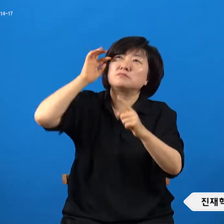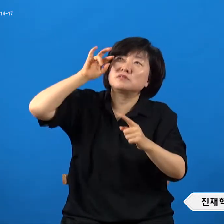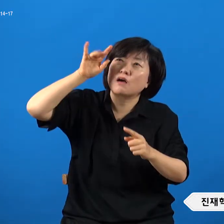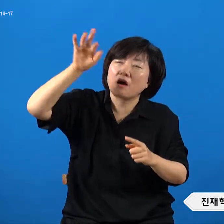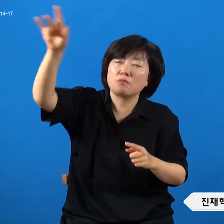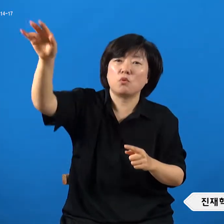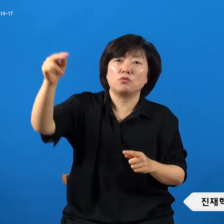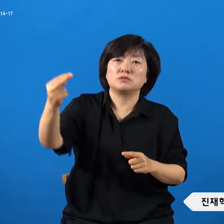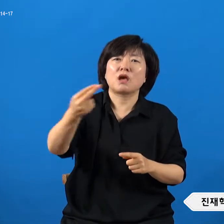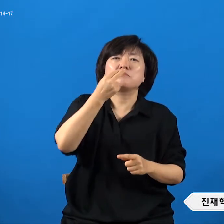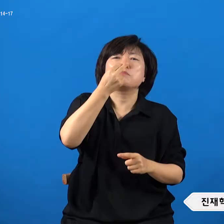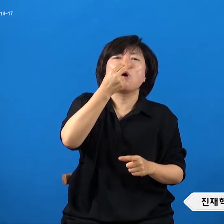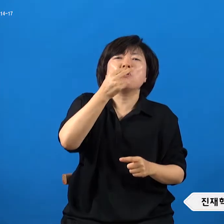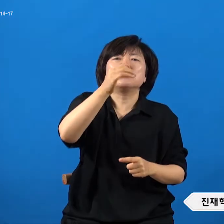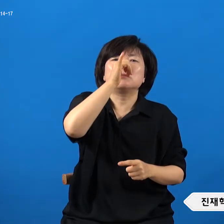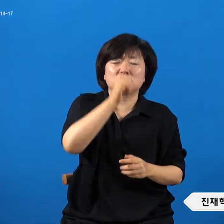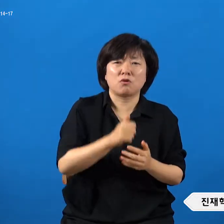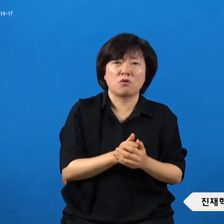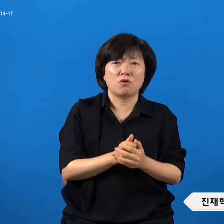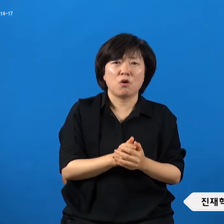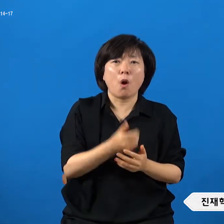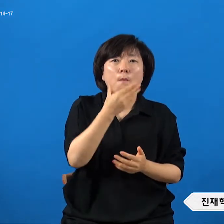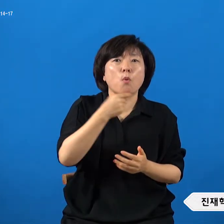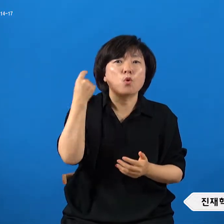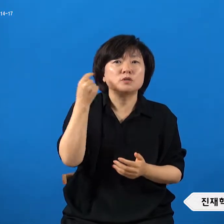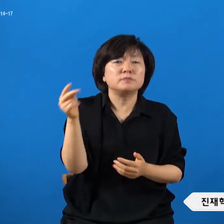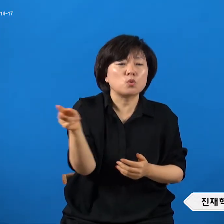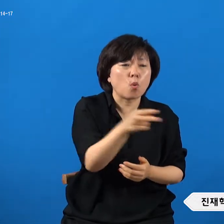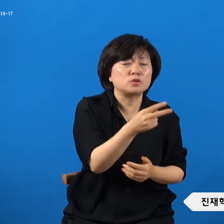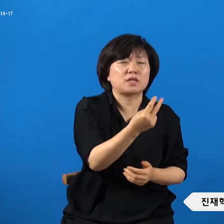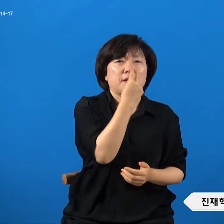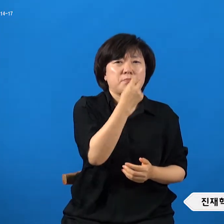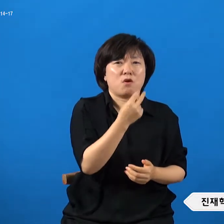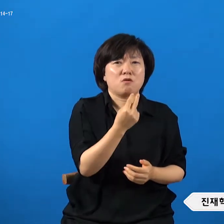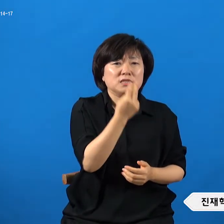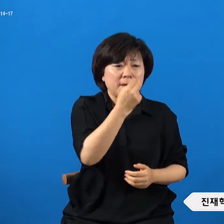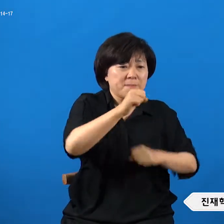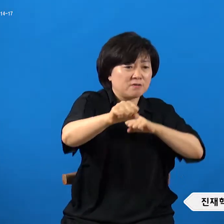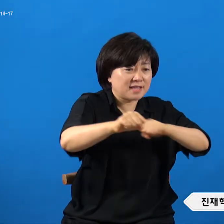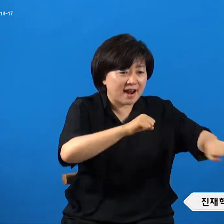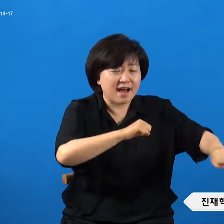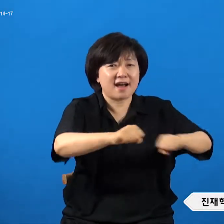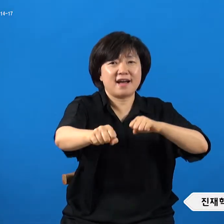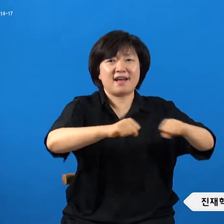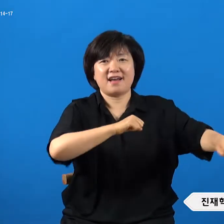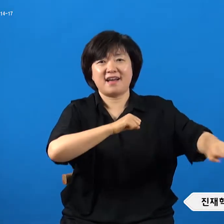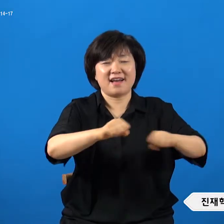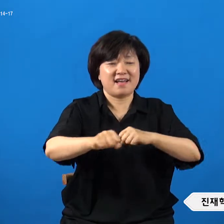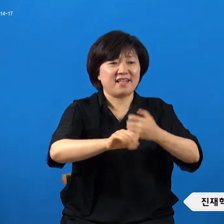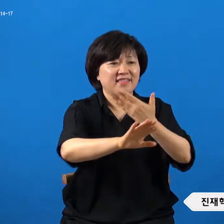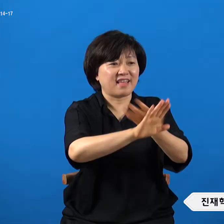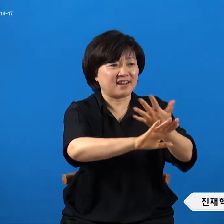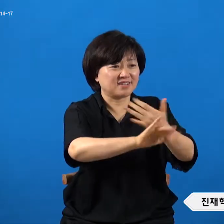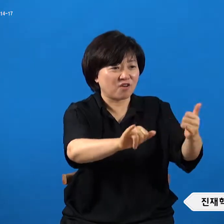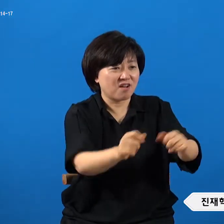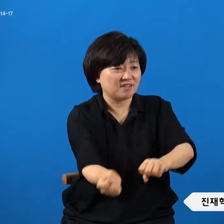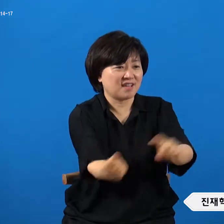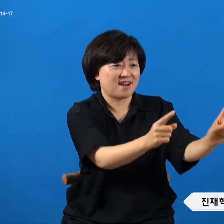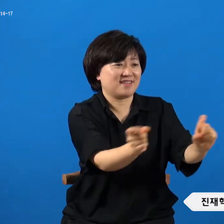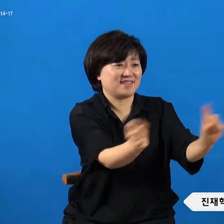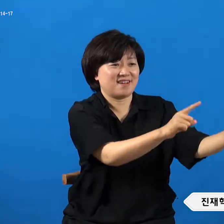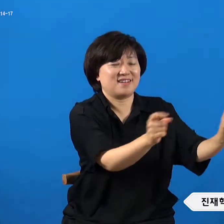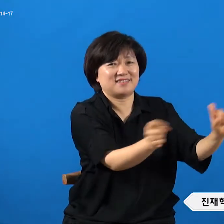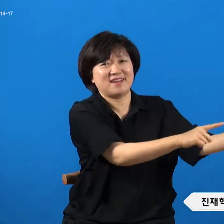있습니다. 복음은 생명입니다. 살아 움직입니다. 그 생명은 다른 것들을 살리는